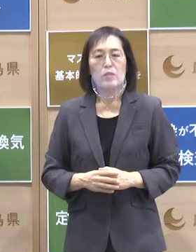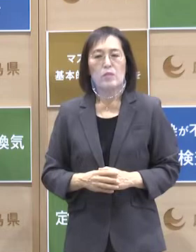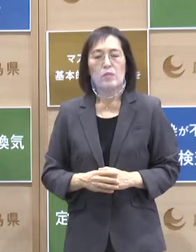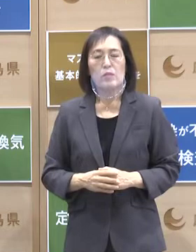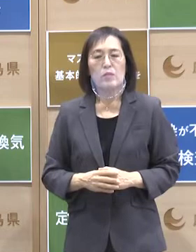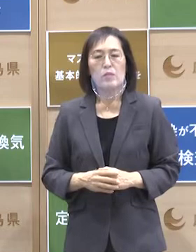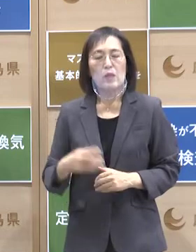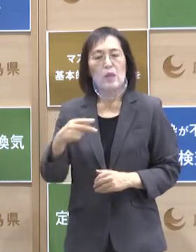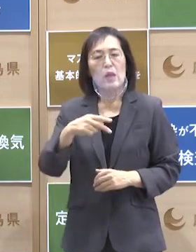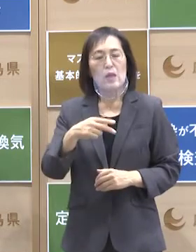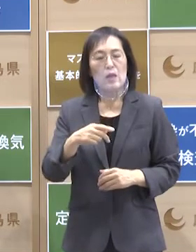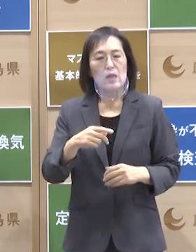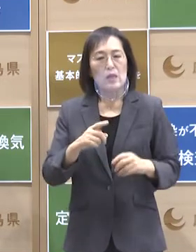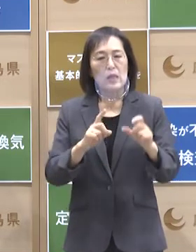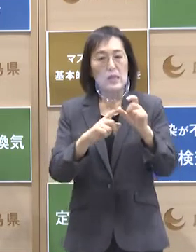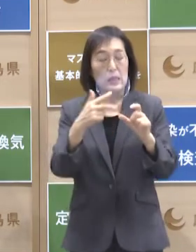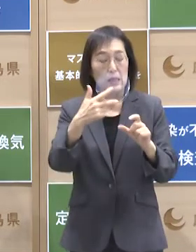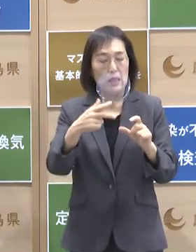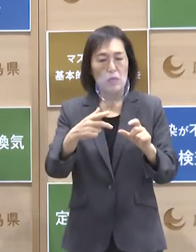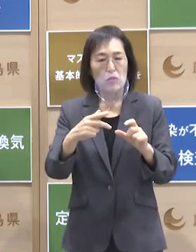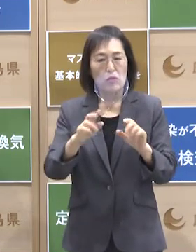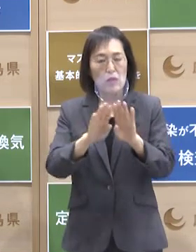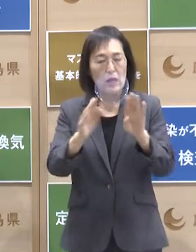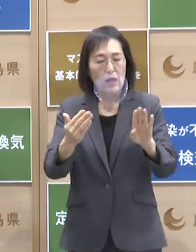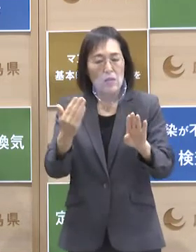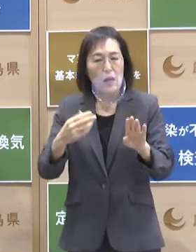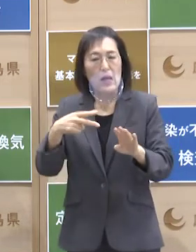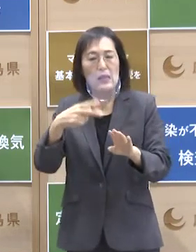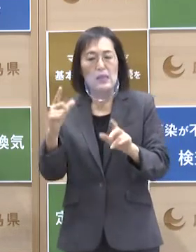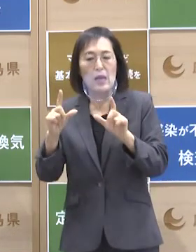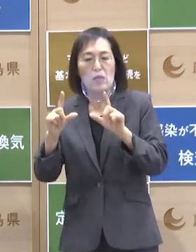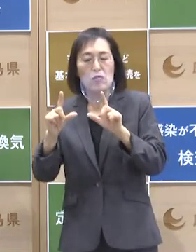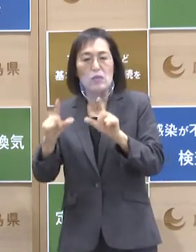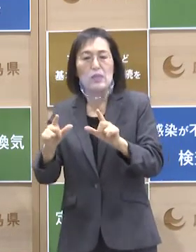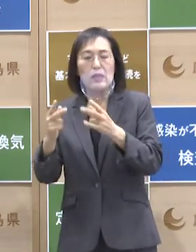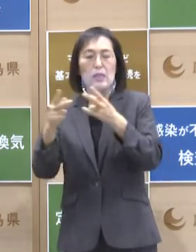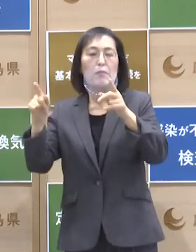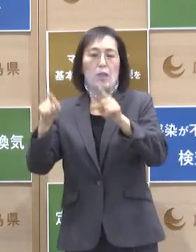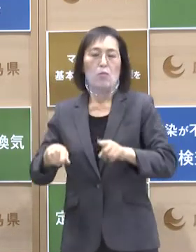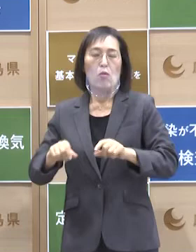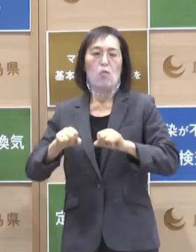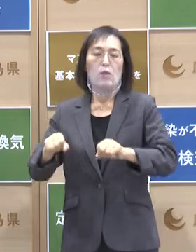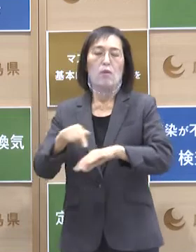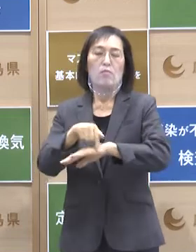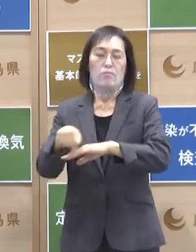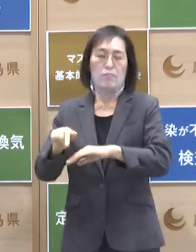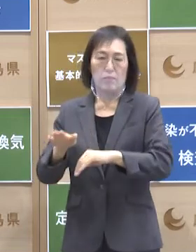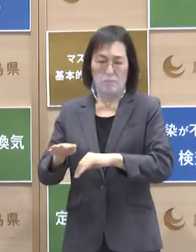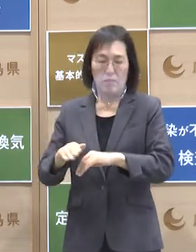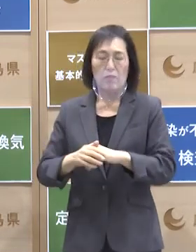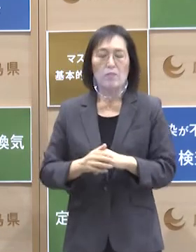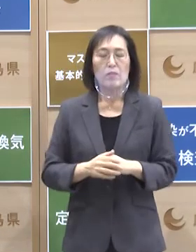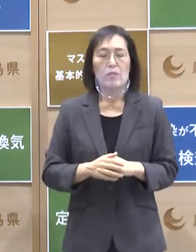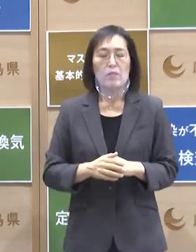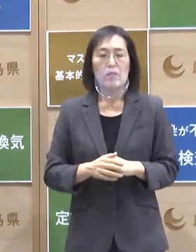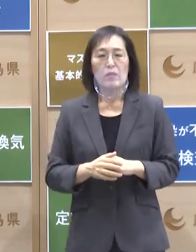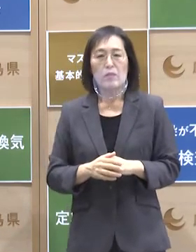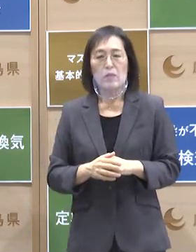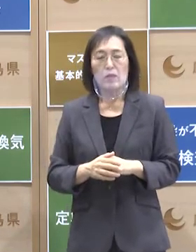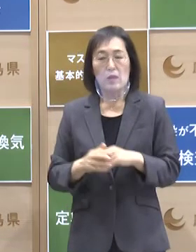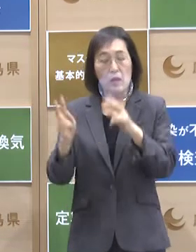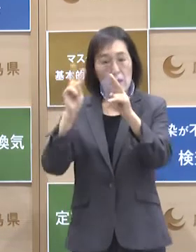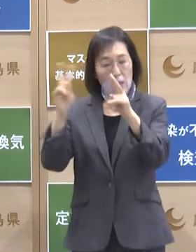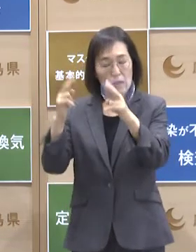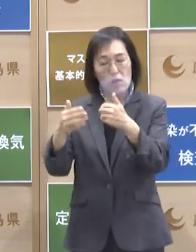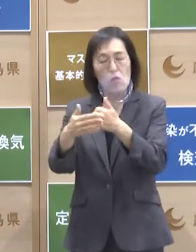日前イベント、こういったこともやっていきたいと思ってますし、企業からですね、協賛